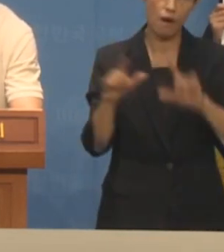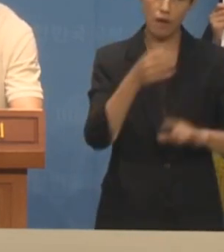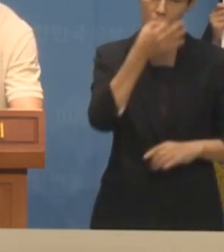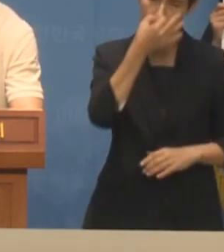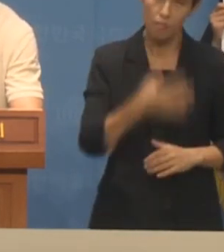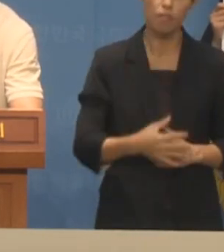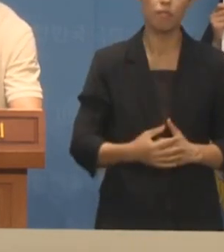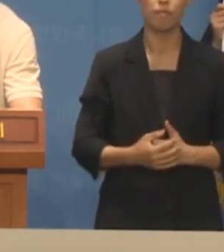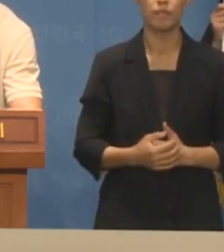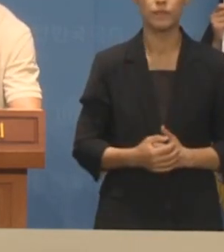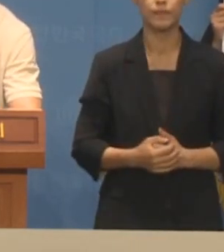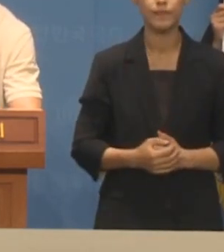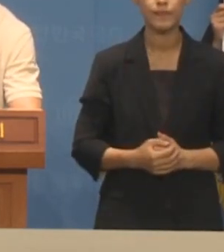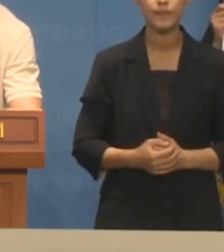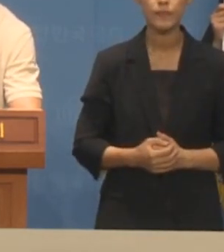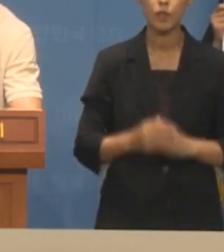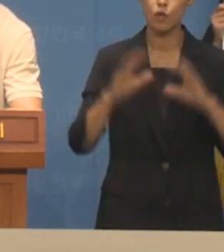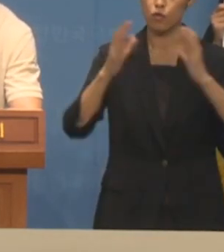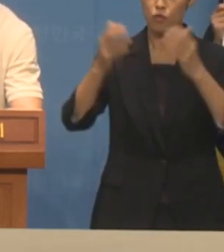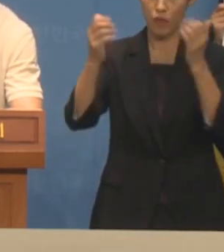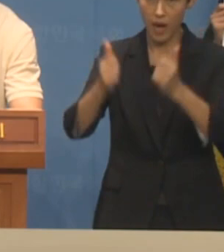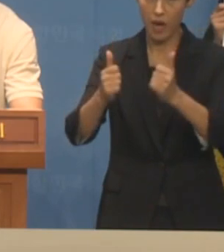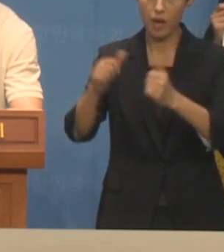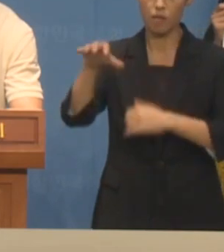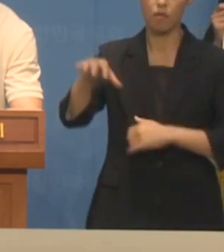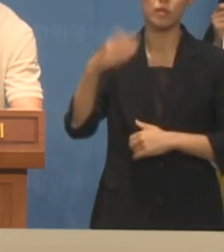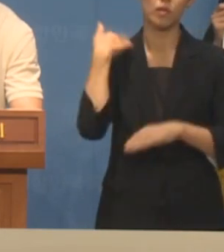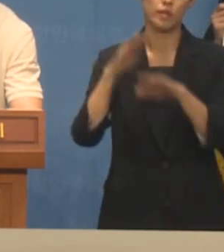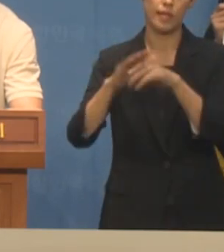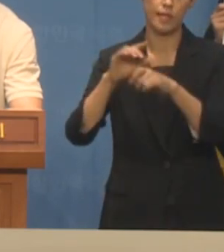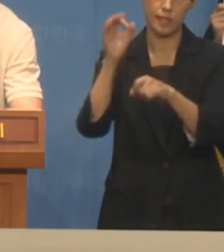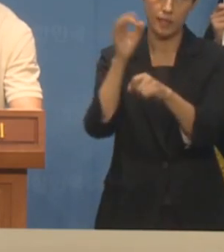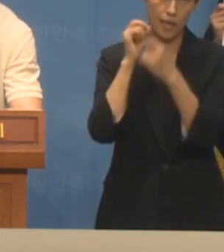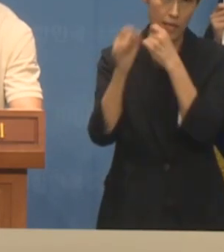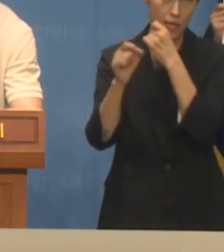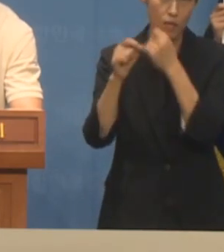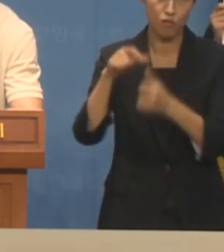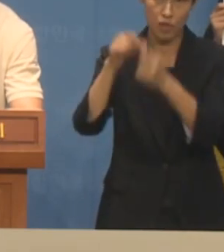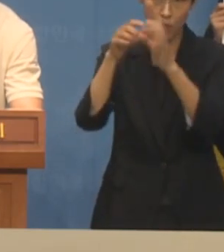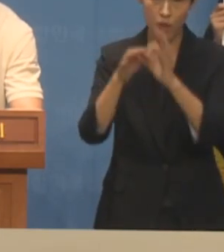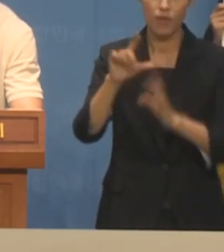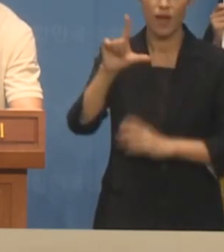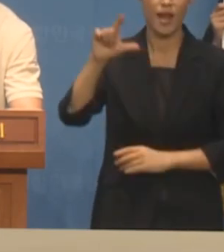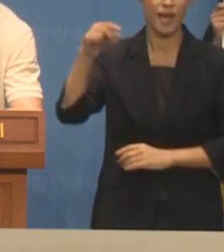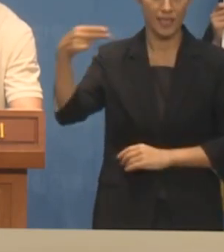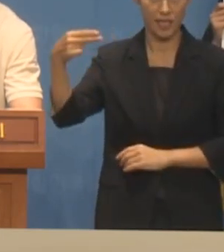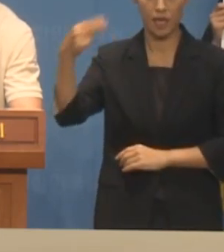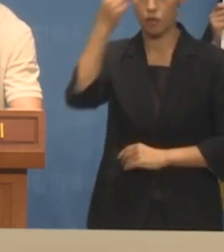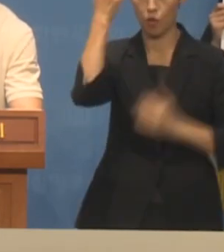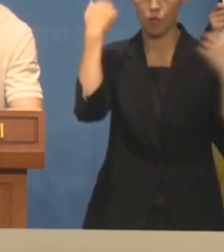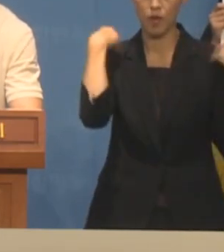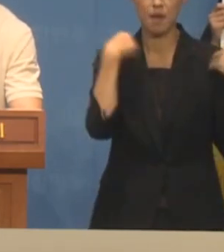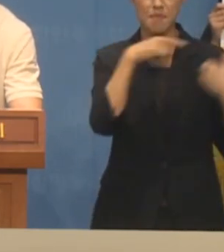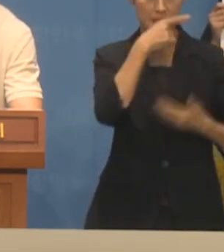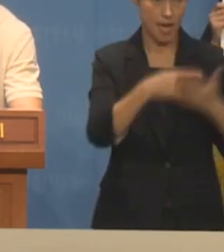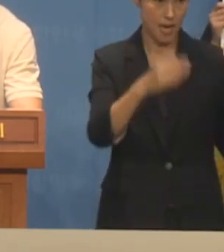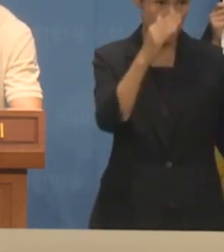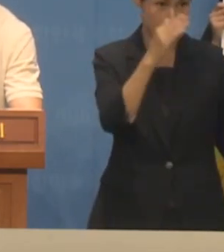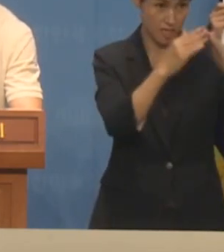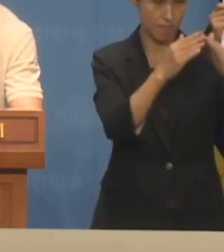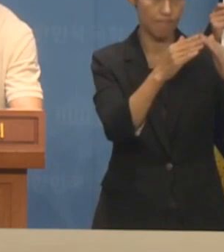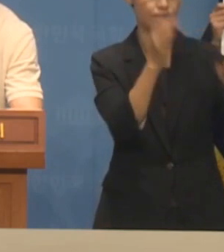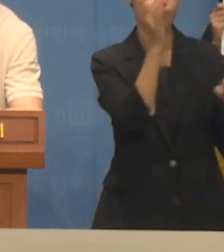잃어가고 있습니다. 현재 국회에서 전세 사기 구제안으로 논의되고 있는 LH와 정부가 피해주택을 매입해서 공공임대로